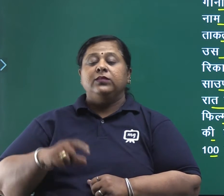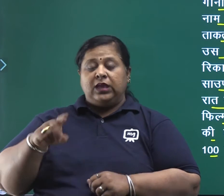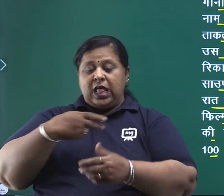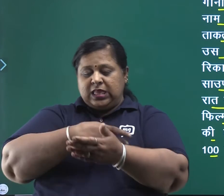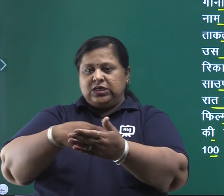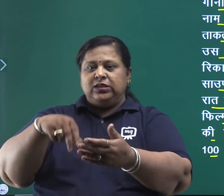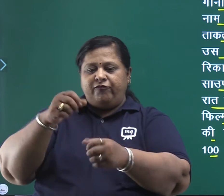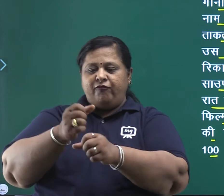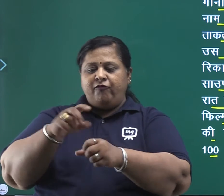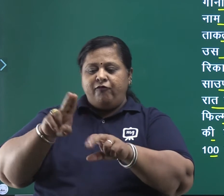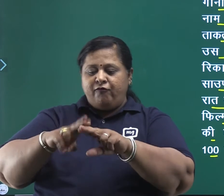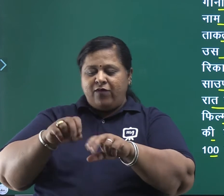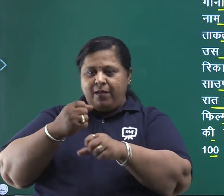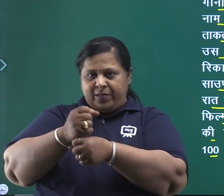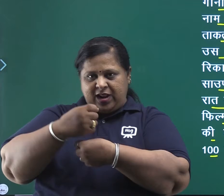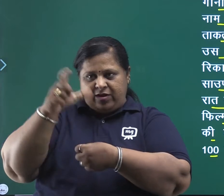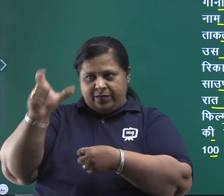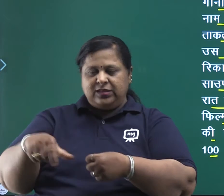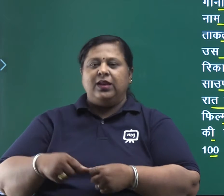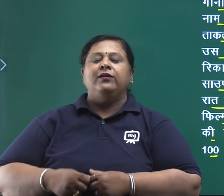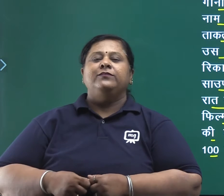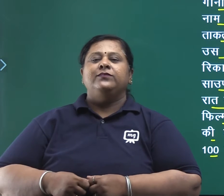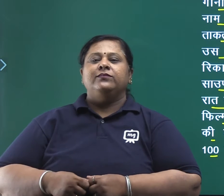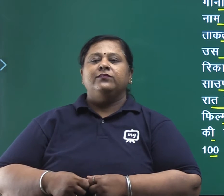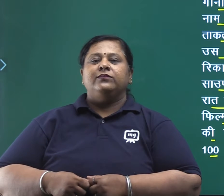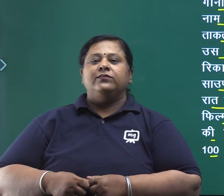अर्देशीर एम ईरानी ने